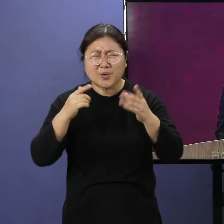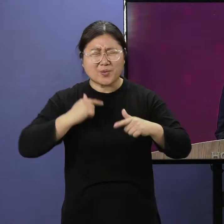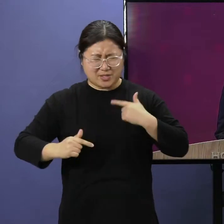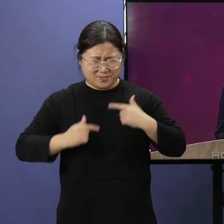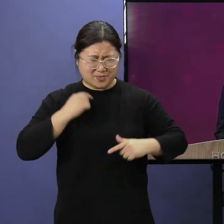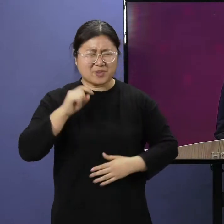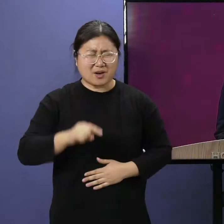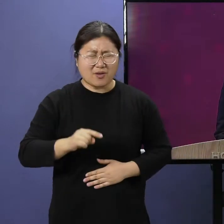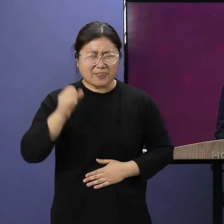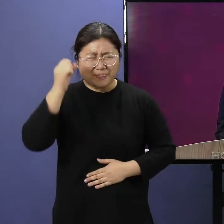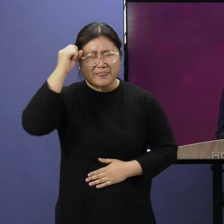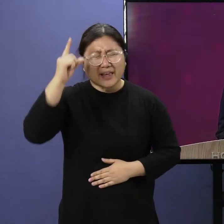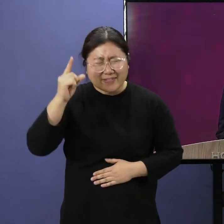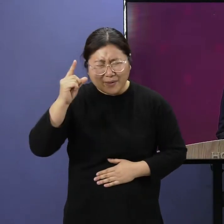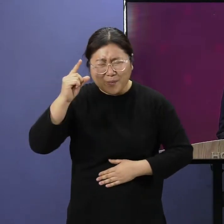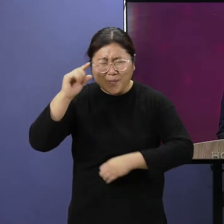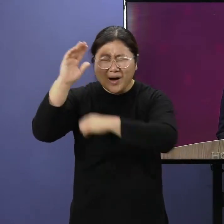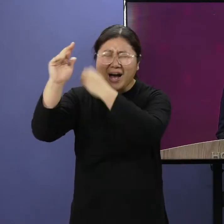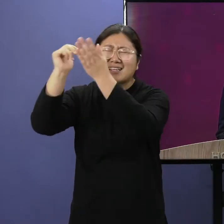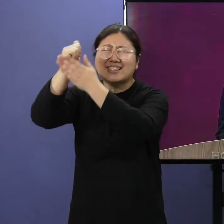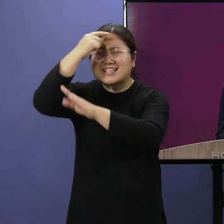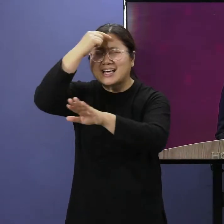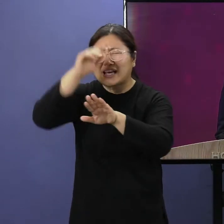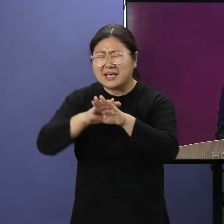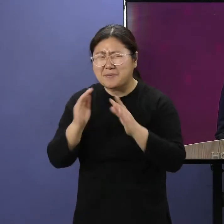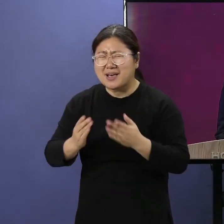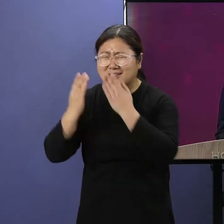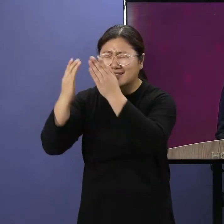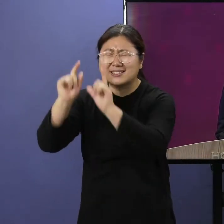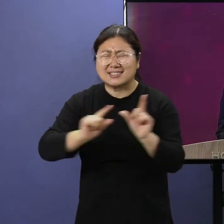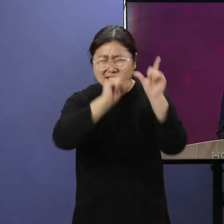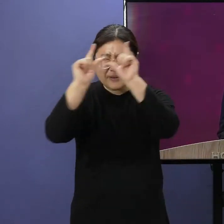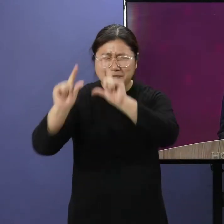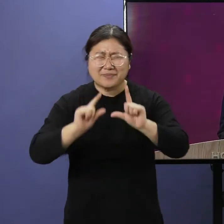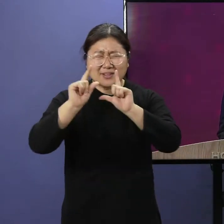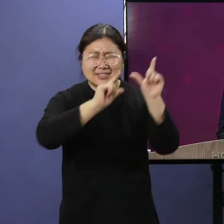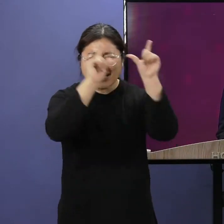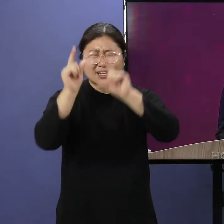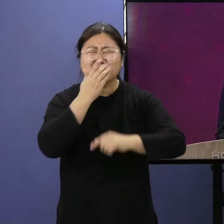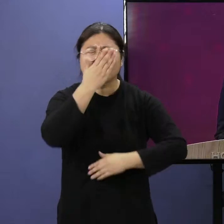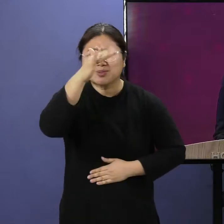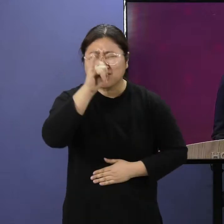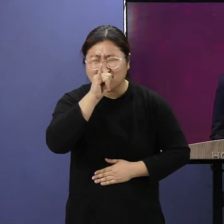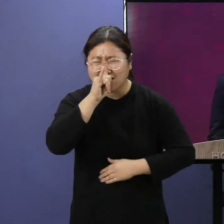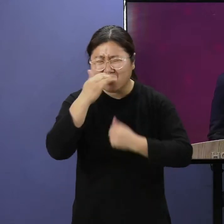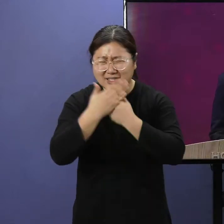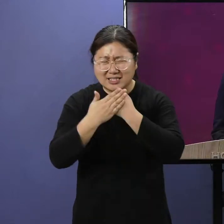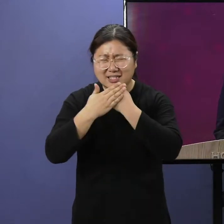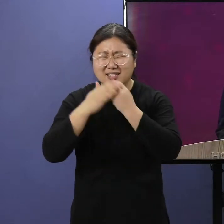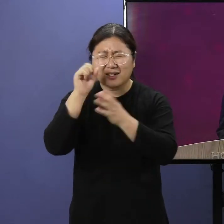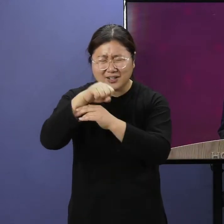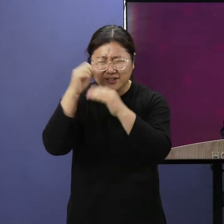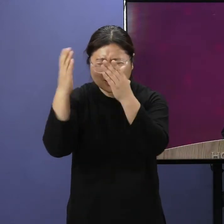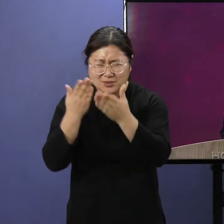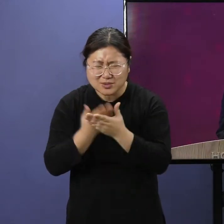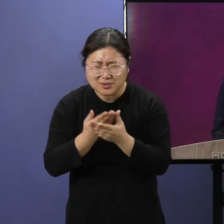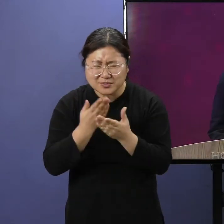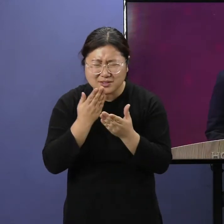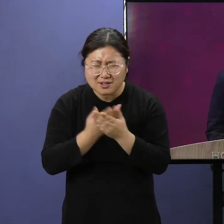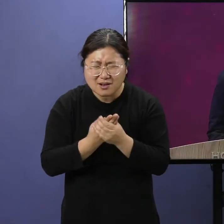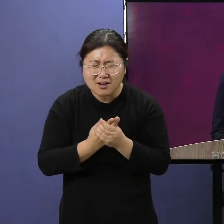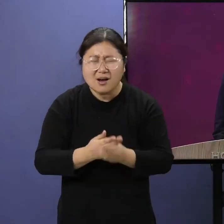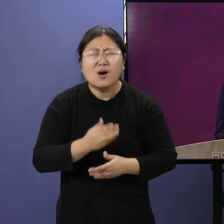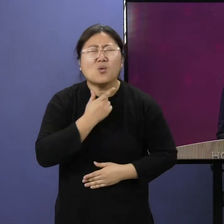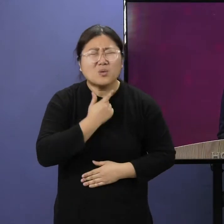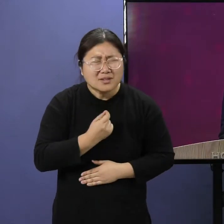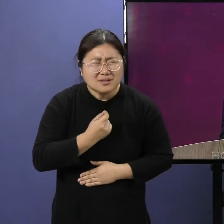무엇을 하든지 하나님께 예배하는 삶을 살아갈 수 있도록 은혜를 더하여 주시옵소서. 하나님 아버지, 바라옵기는 한 해